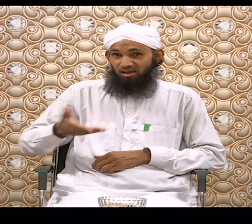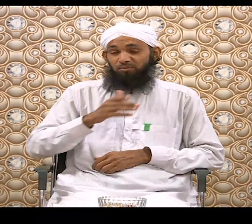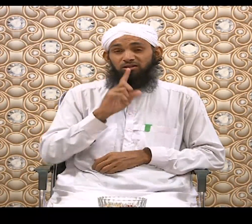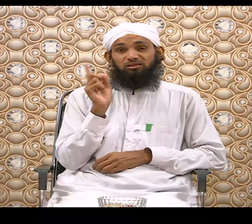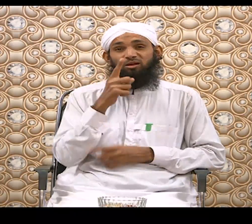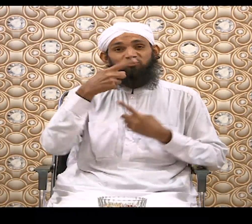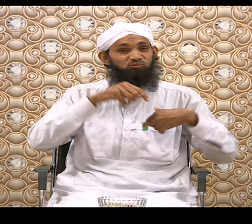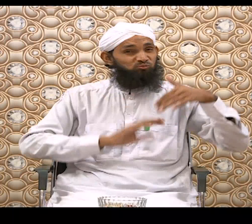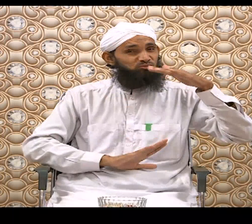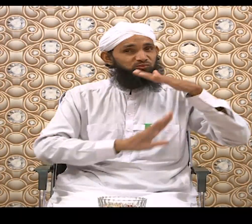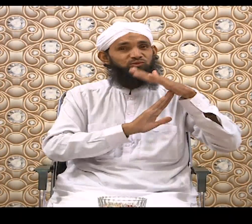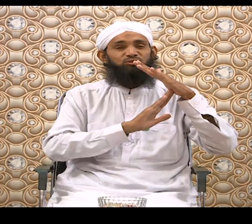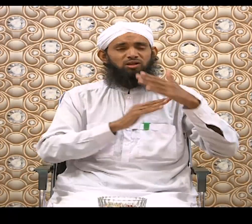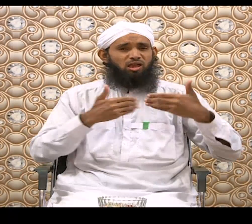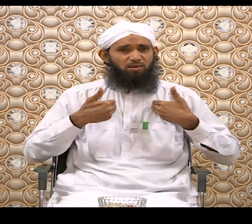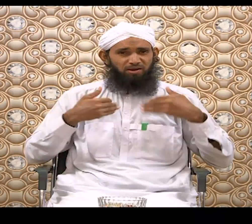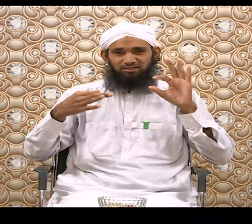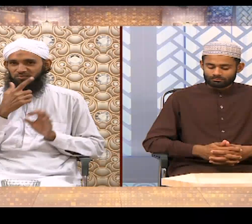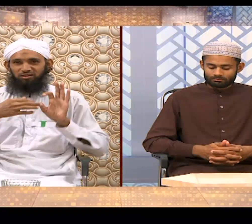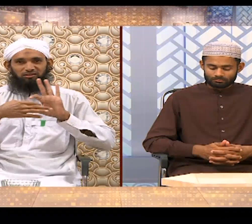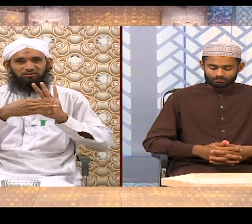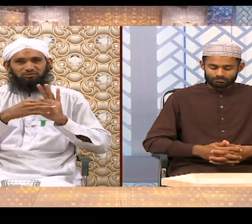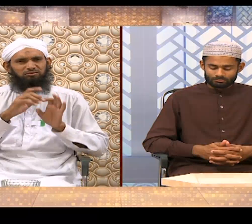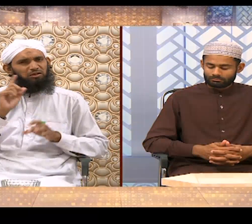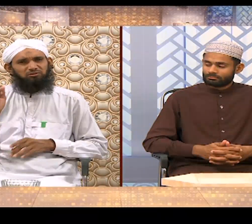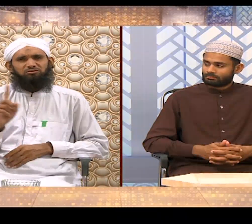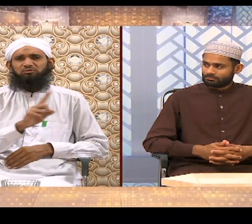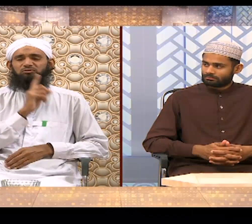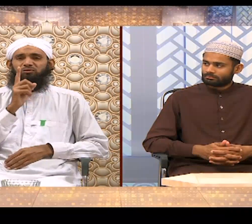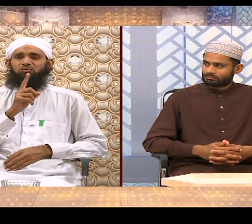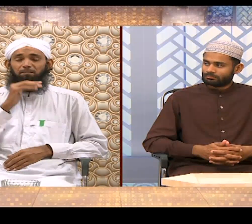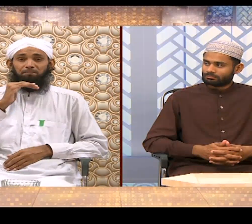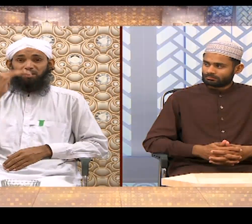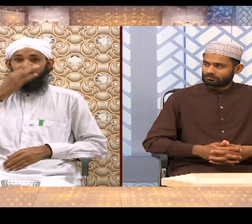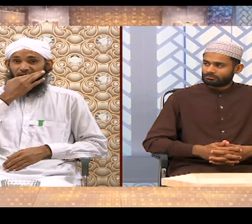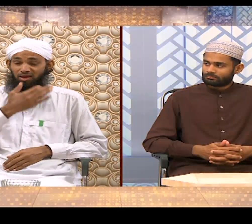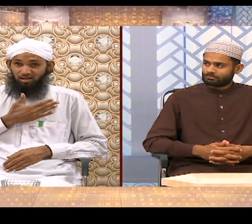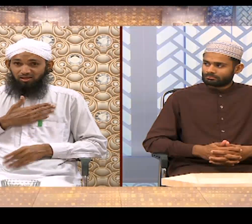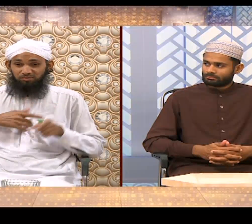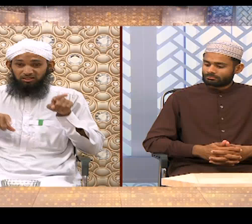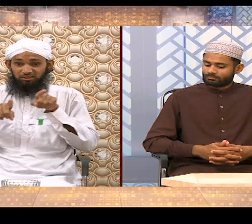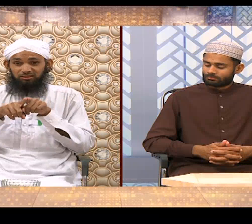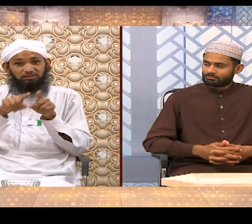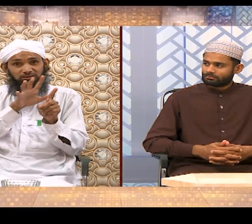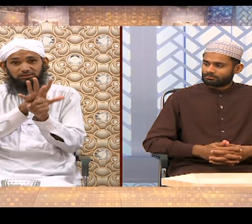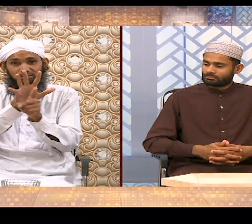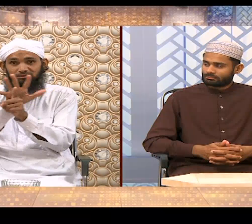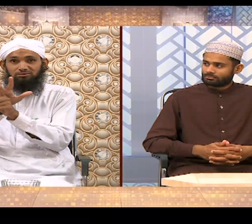ہمارے بزرگان دین اپنے متعلقین و محبین کو بڑھوں کے ساتھ عدب و احترام سے پیش